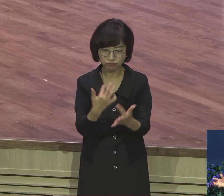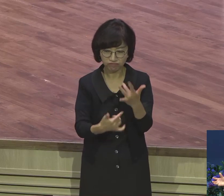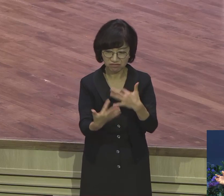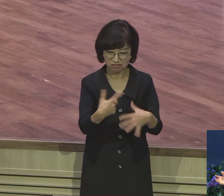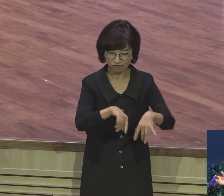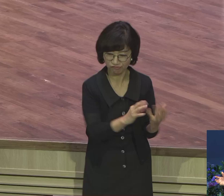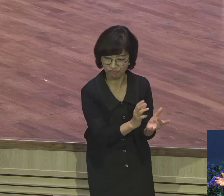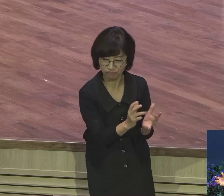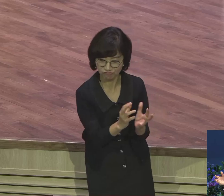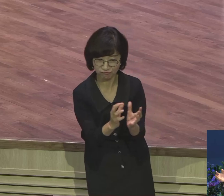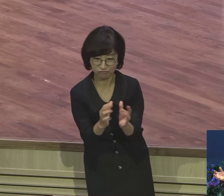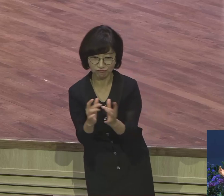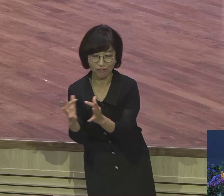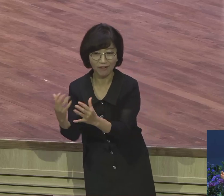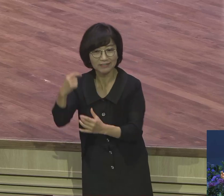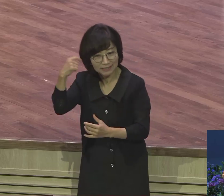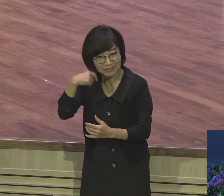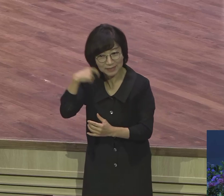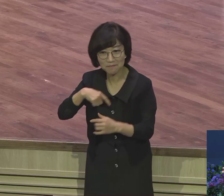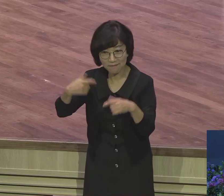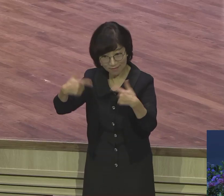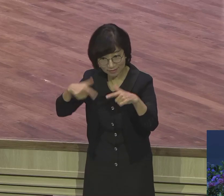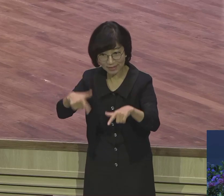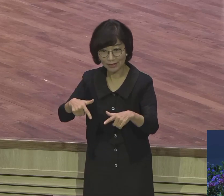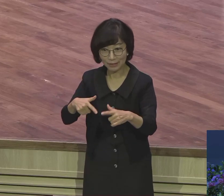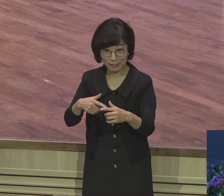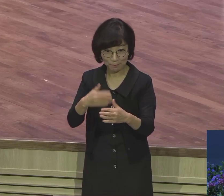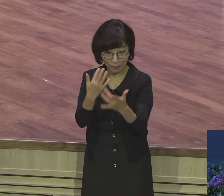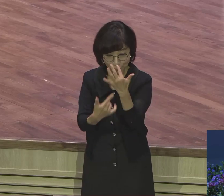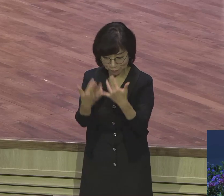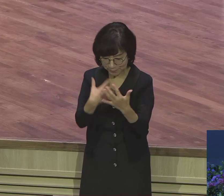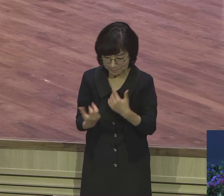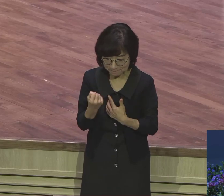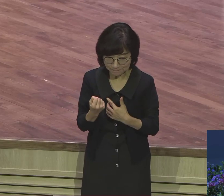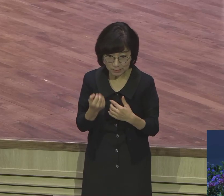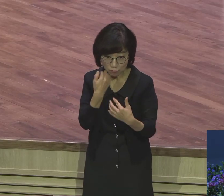역사에 나쁜 누구를 만나든지 불을 확 붙여버려요.